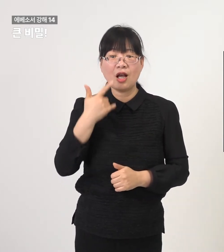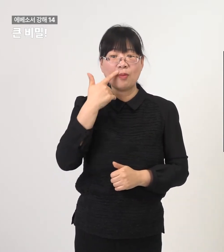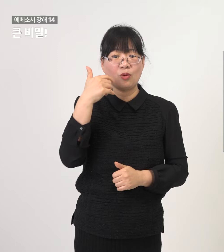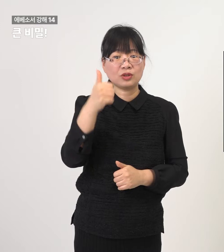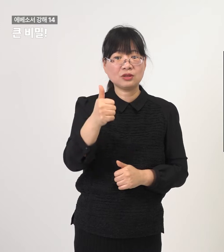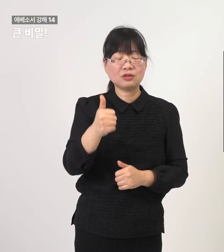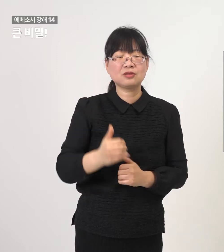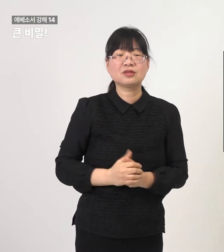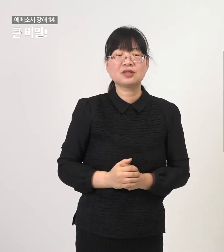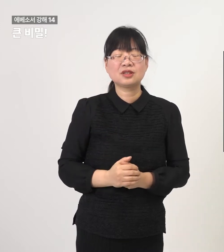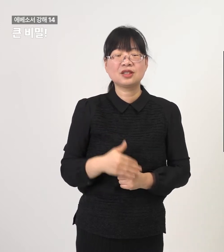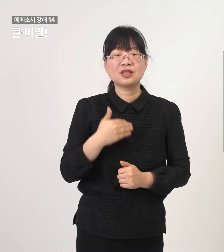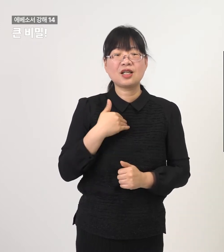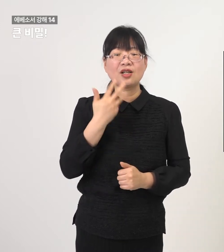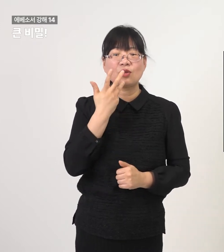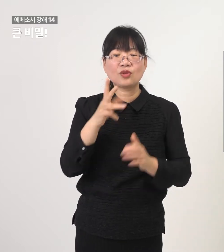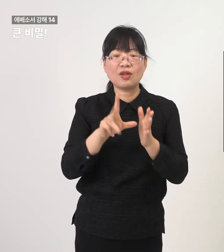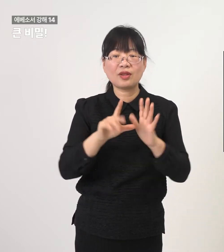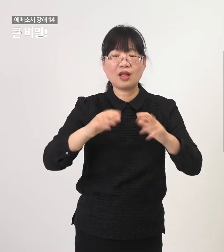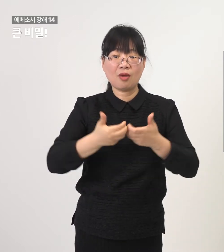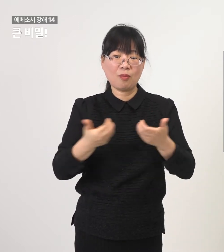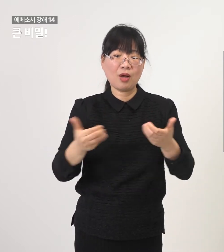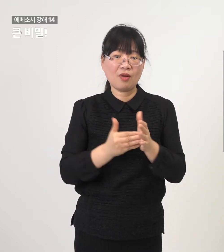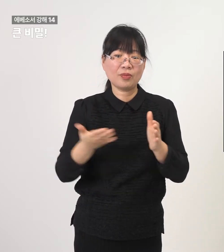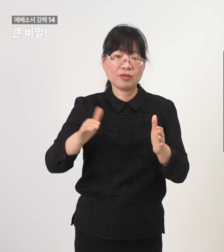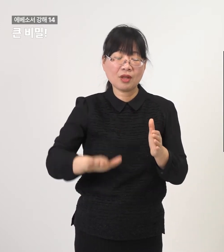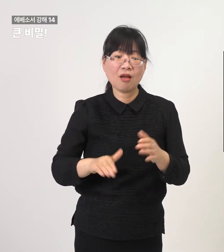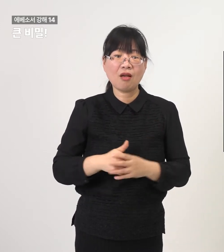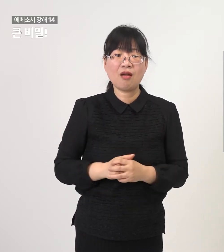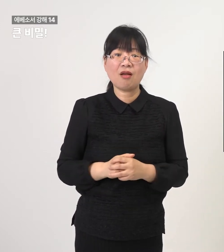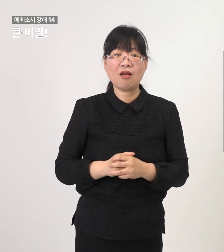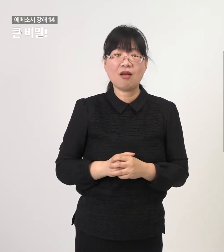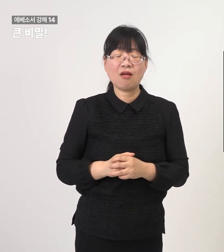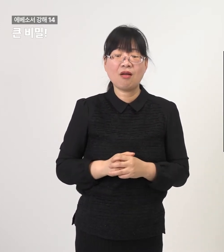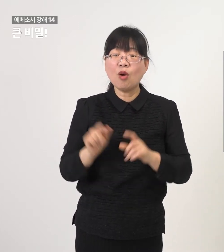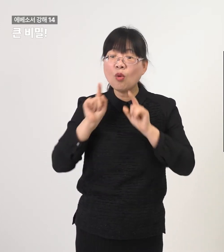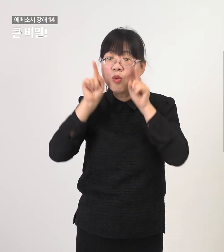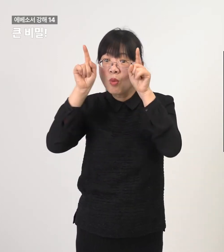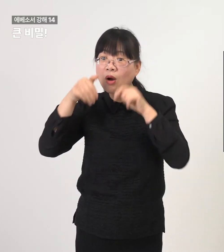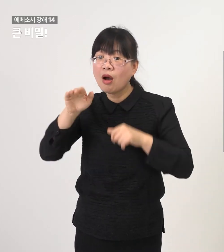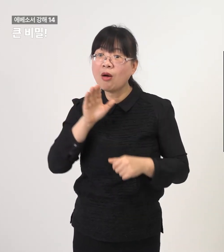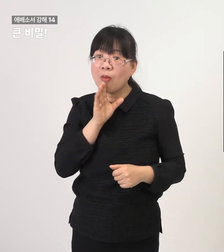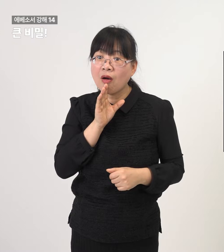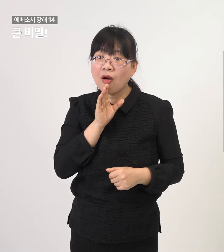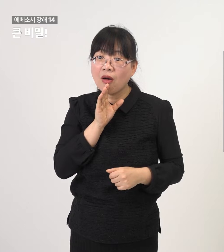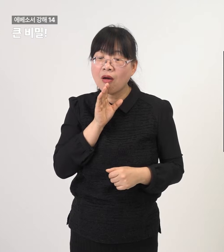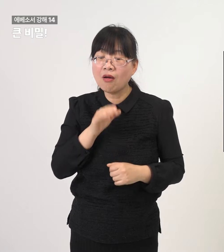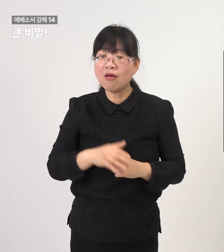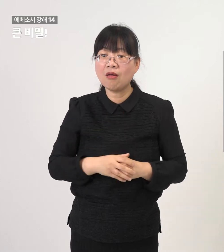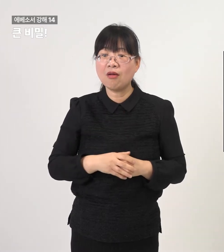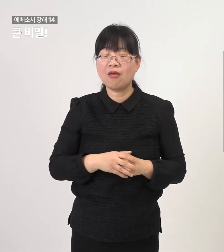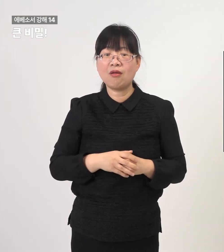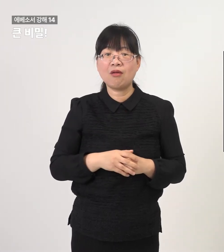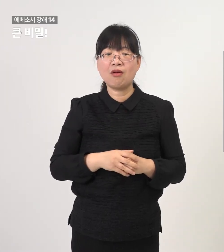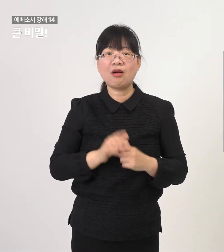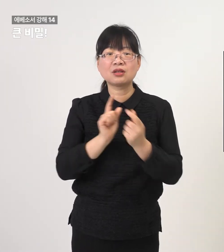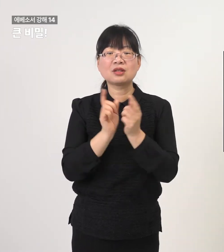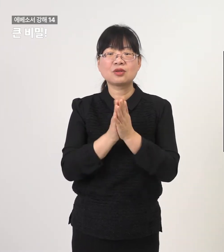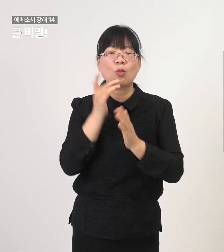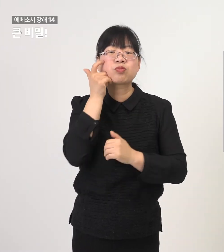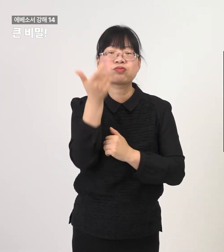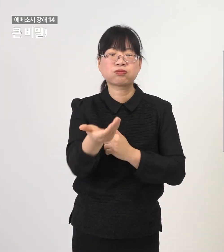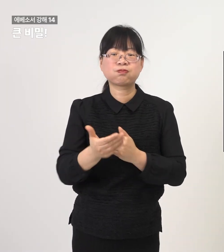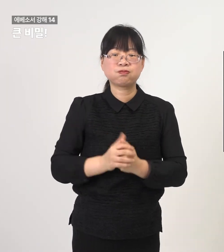아버지가 제가 8살 때 돌아가셨는데 그러면 지옥 가셨습니까? 저도 이렇게 직선적으로